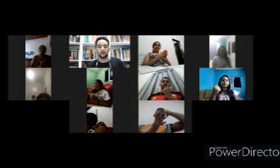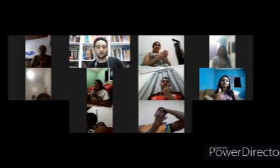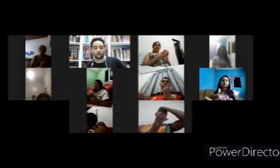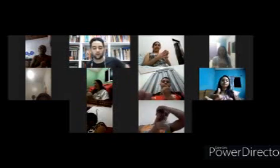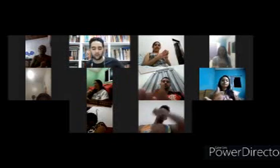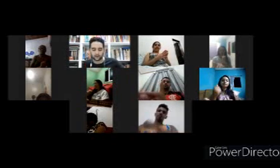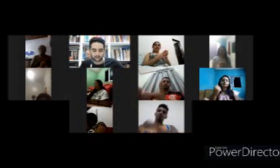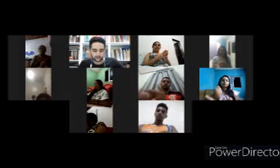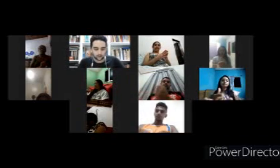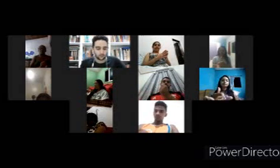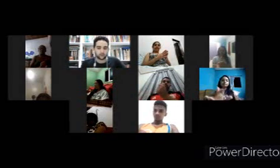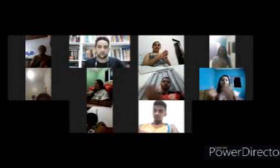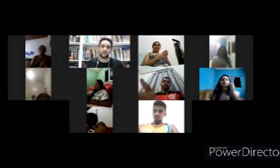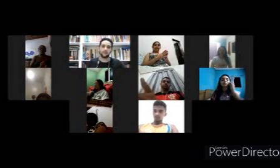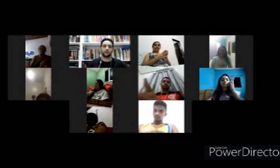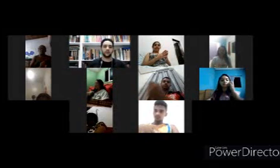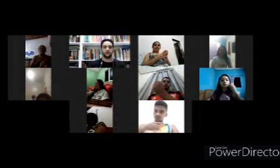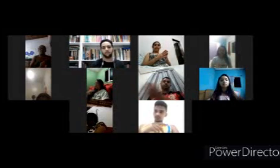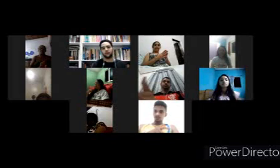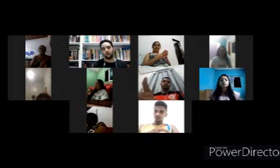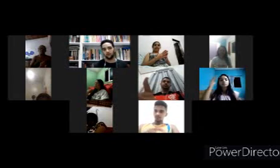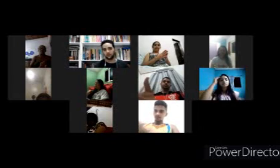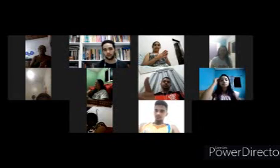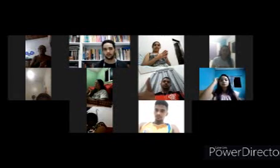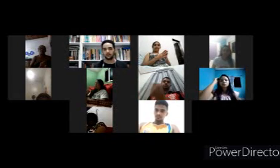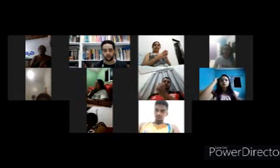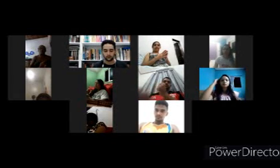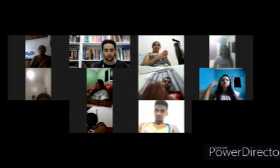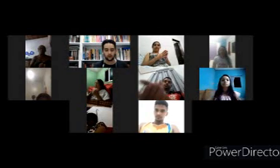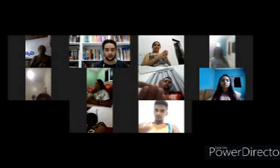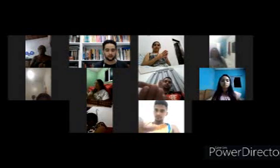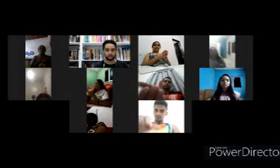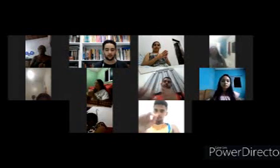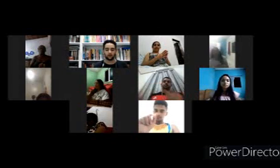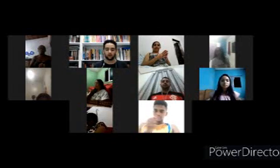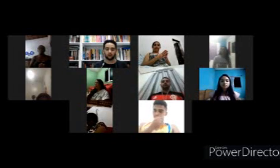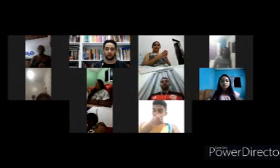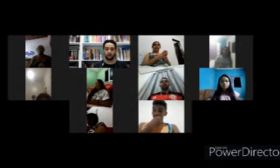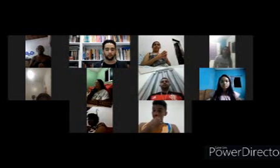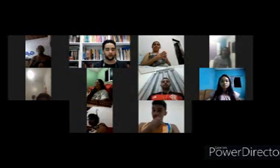Então agora eu vou falar essas daqui logo para vocês repetirem. E vocês fazem para eu dar uma olhada. Bora